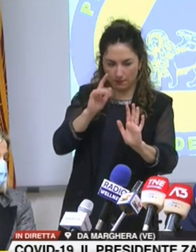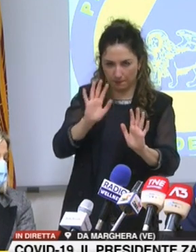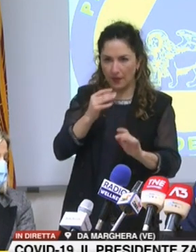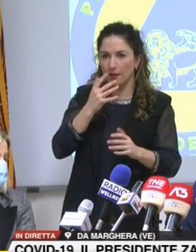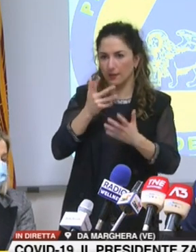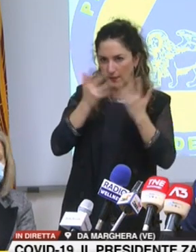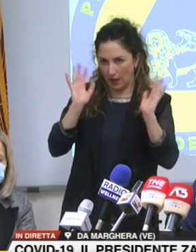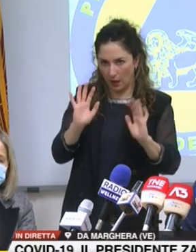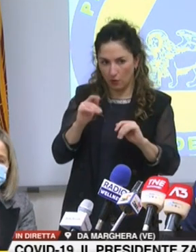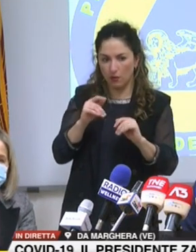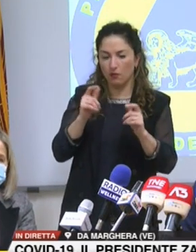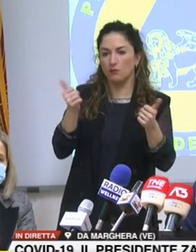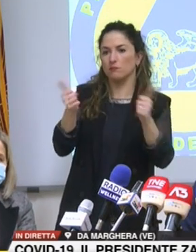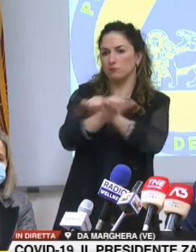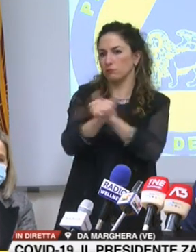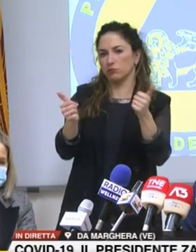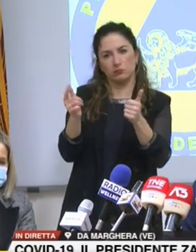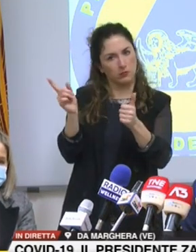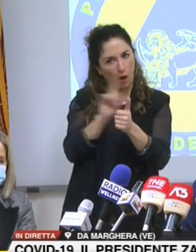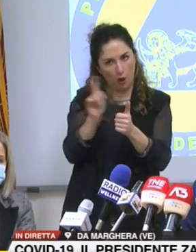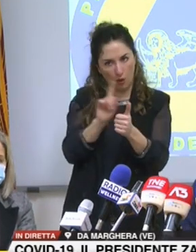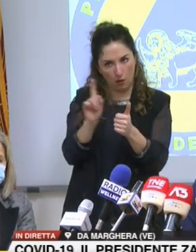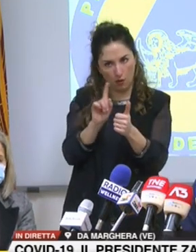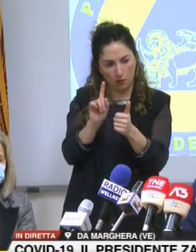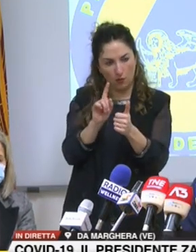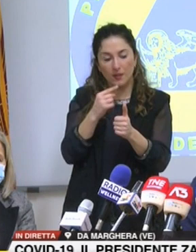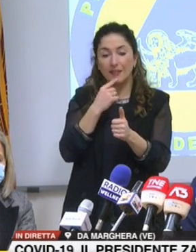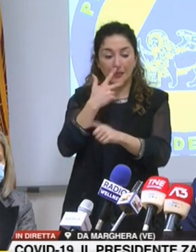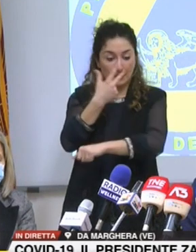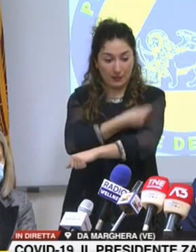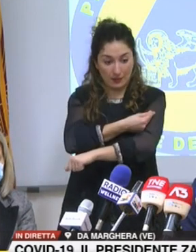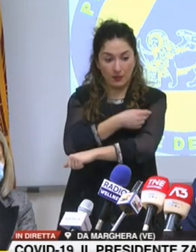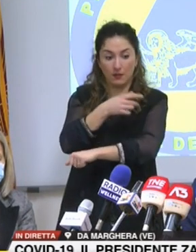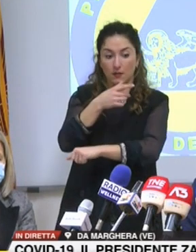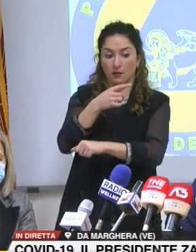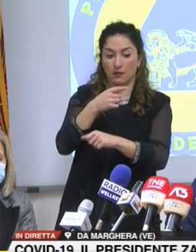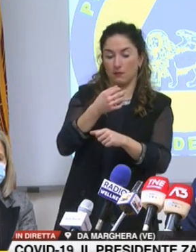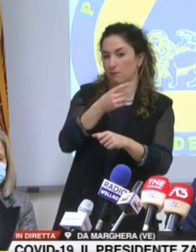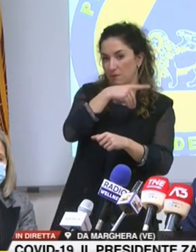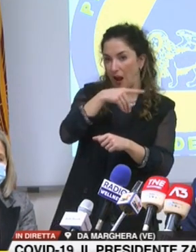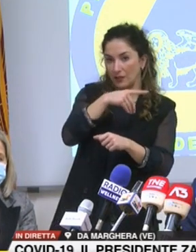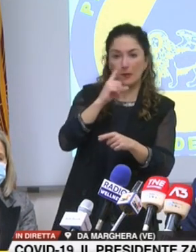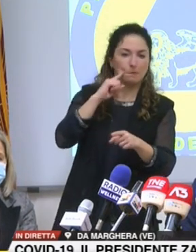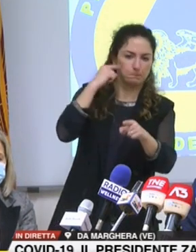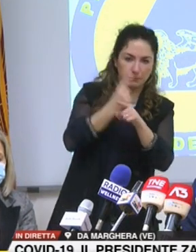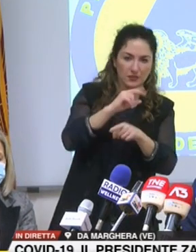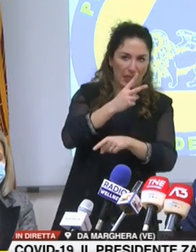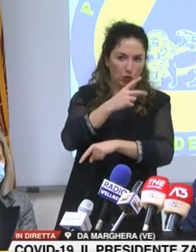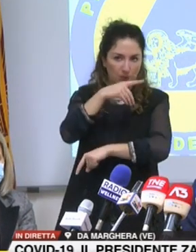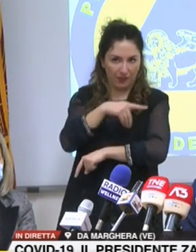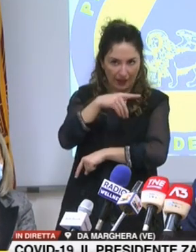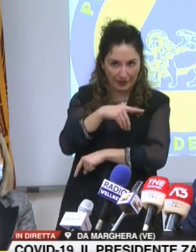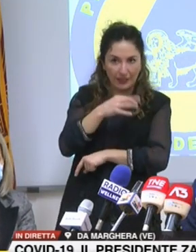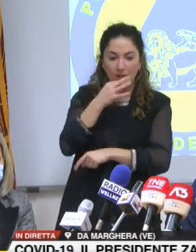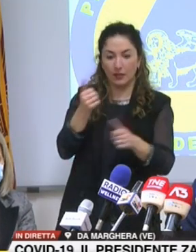mi chiarisco, non sono intercambiabili, nel senso che chi inizia il vaccino con un primo farmaco lo completa col medesimo vaccino, quindi non